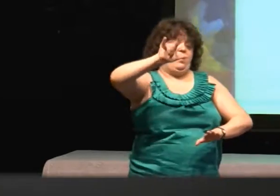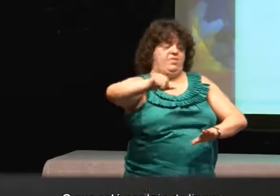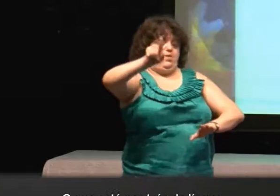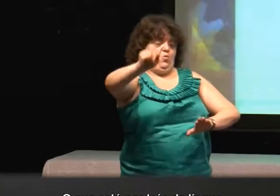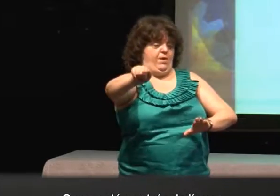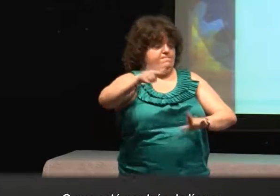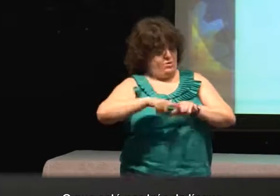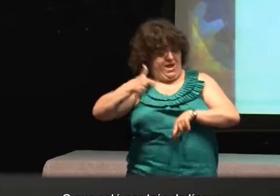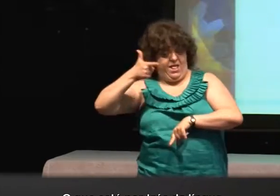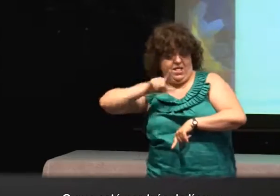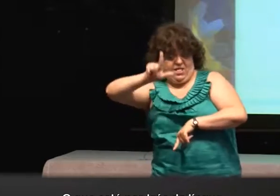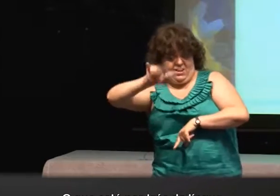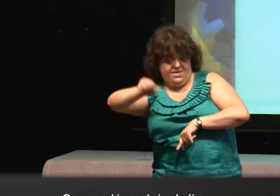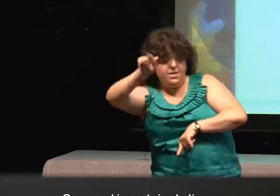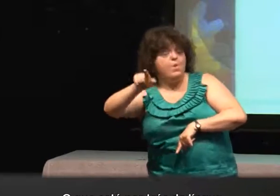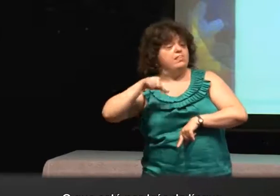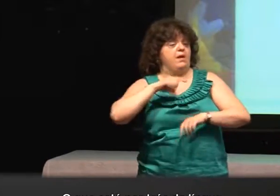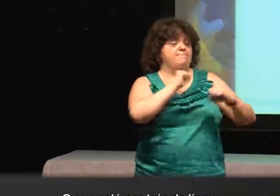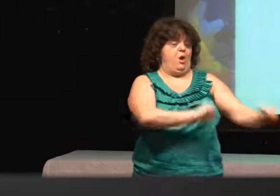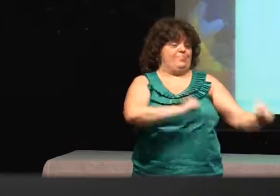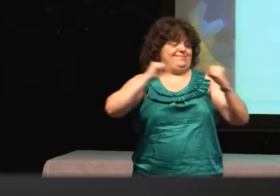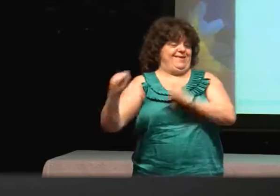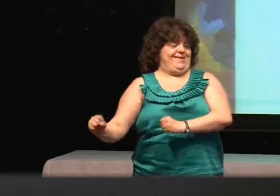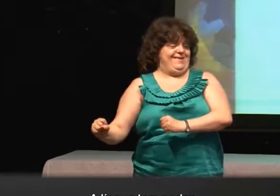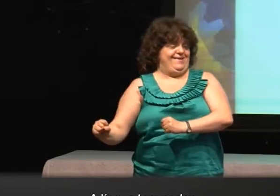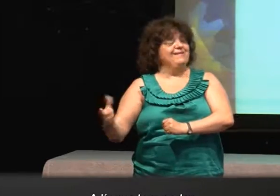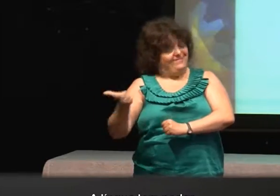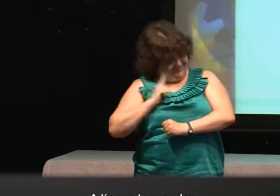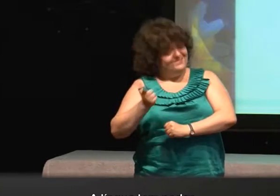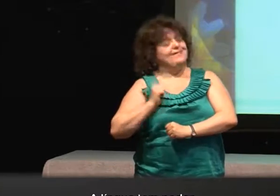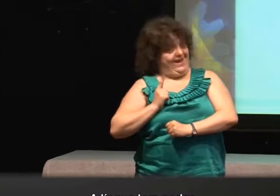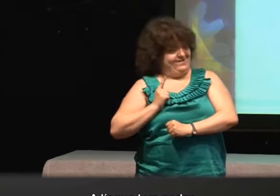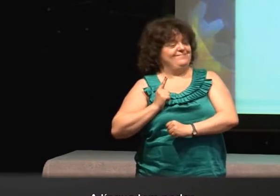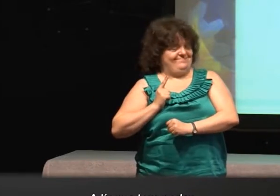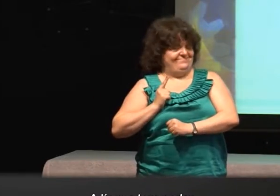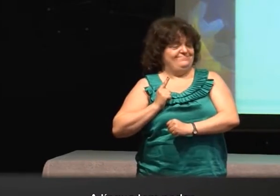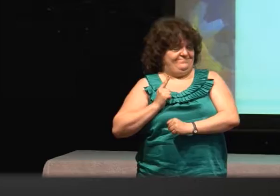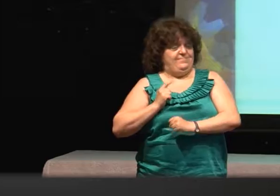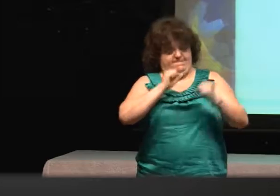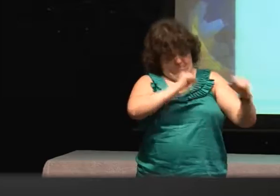O que está por trás da língua. A língua tem poder.